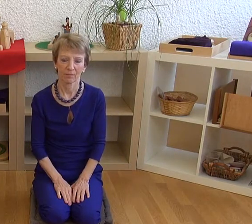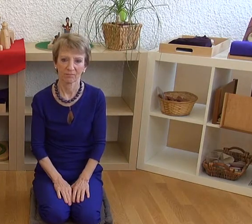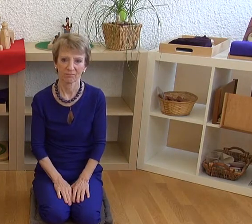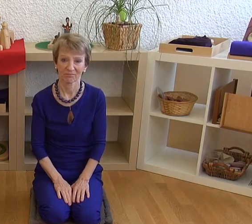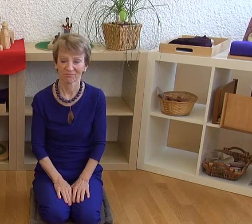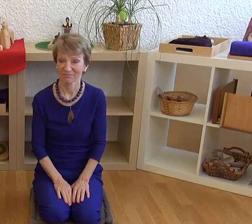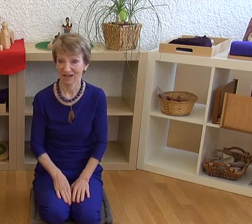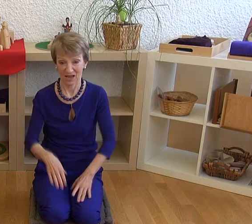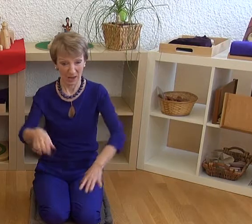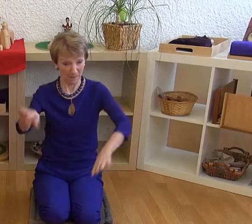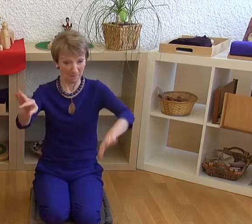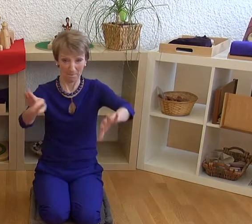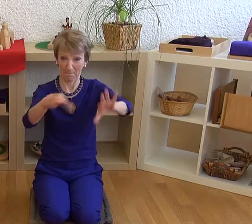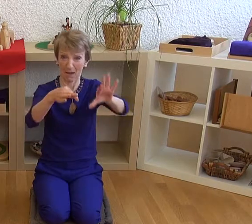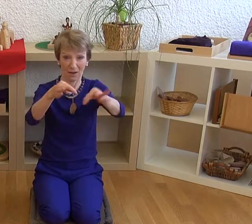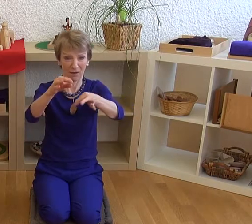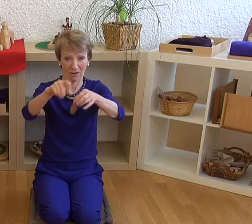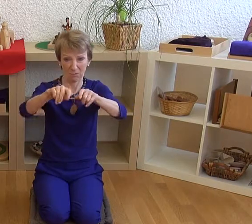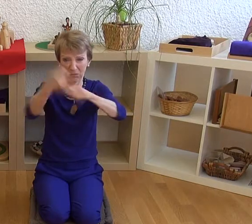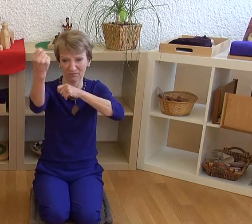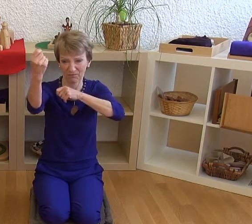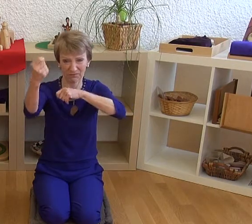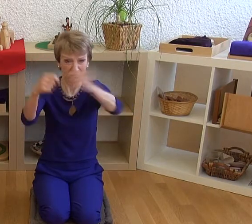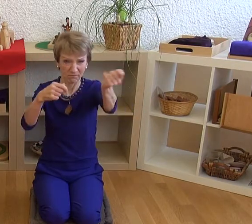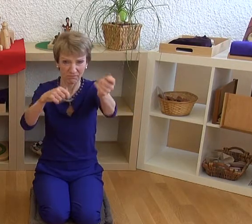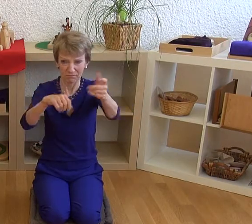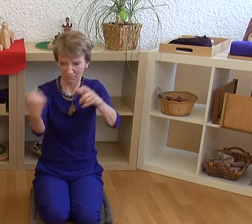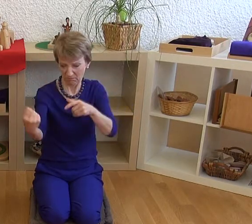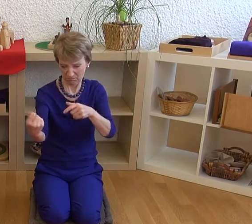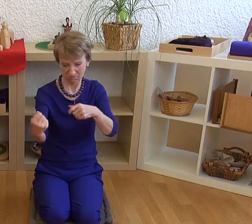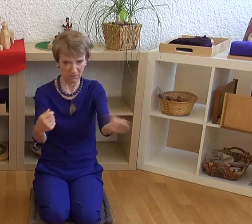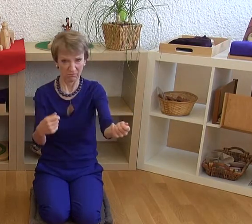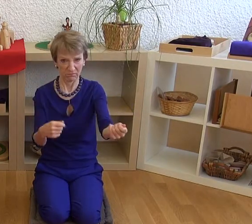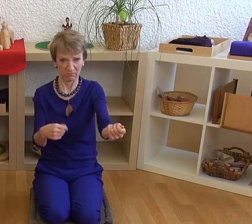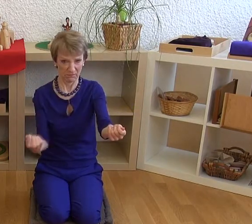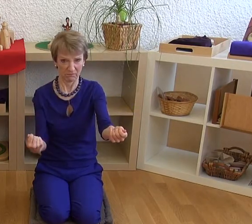Toutes les paroles se sont brisées en morceaux.